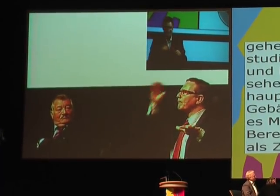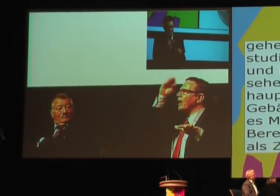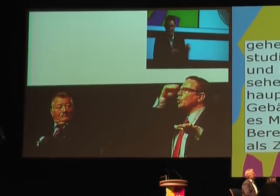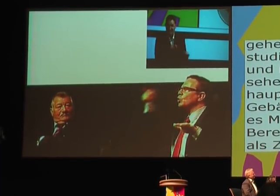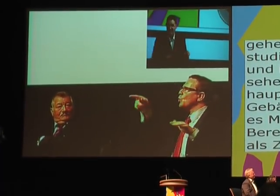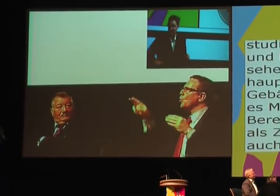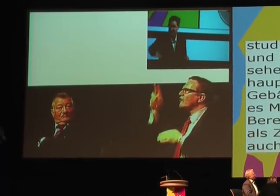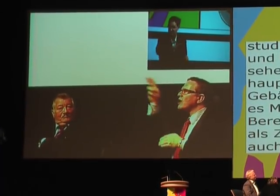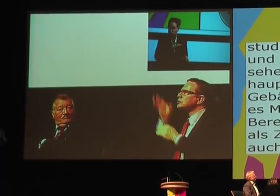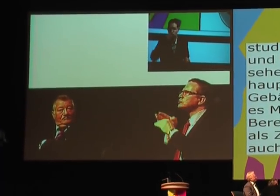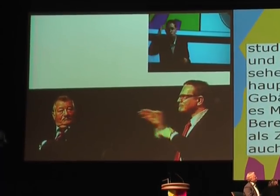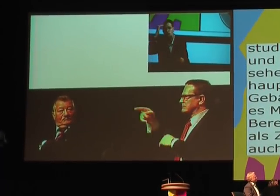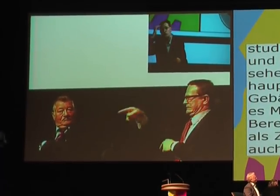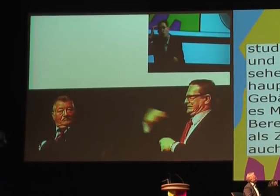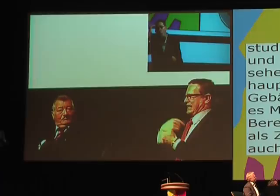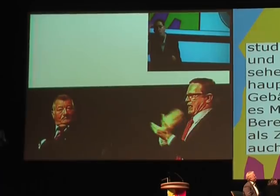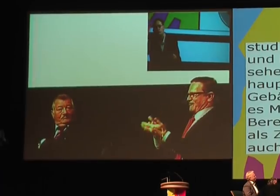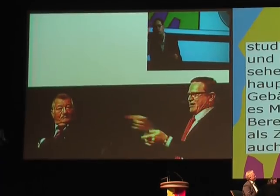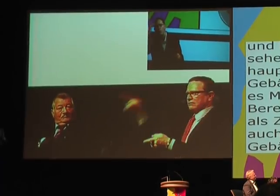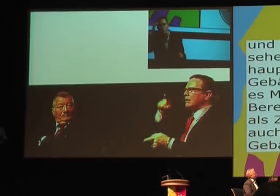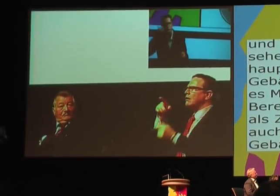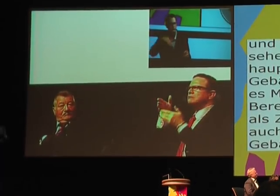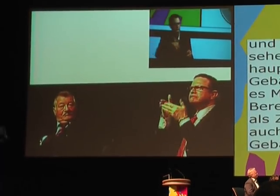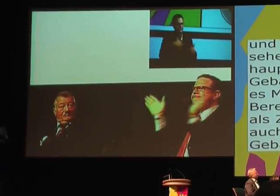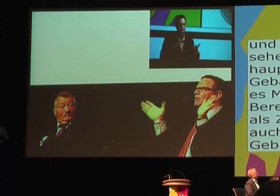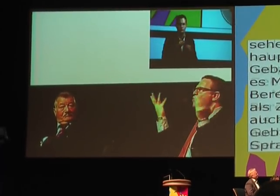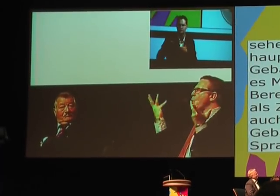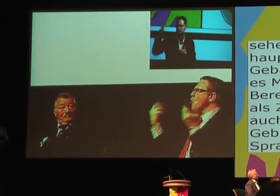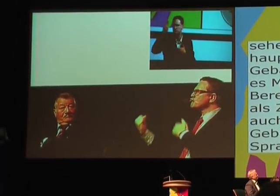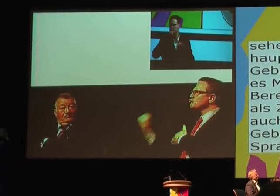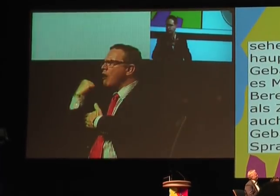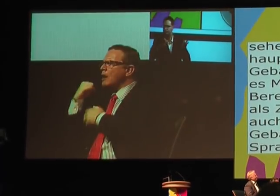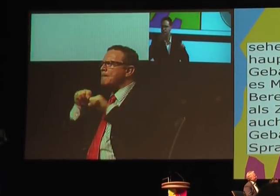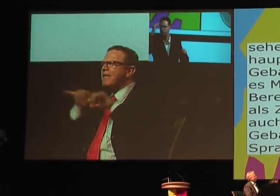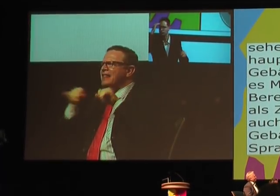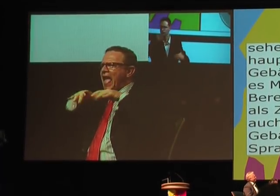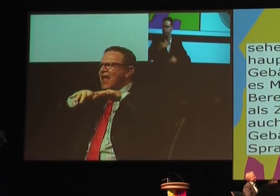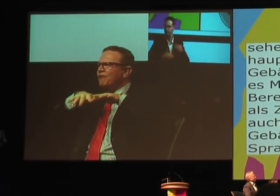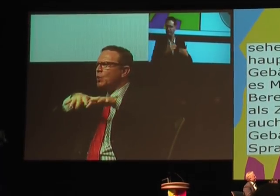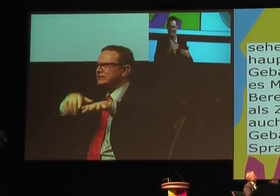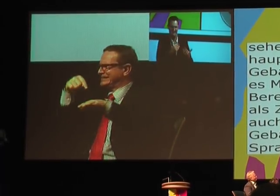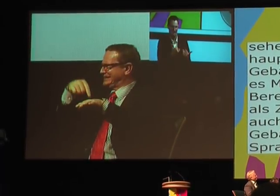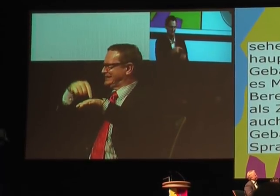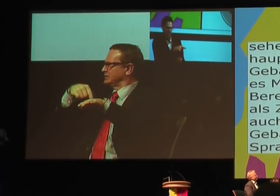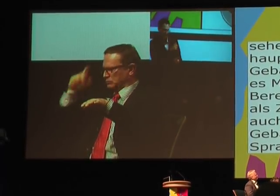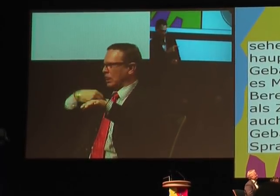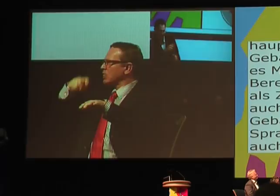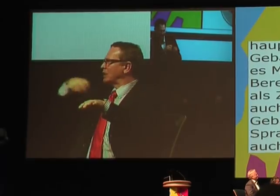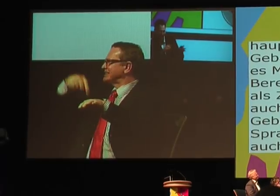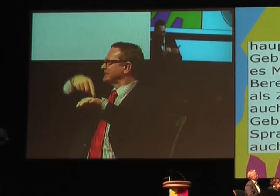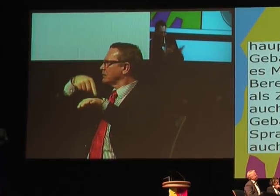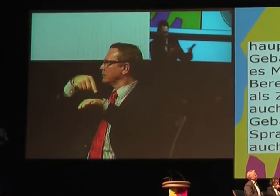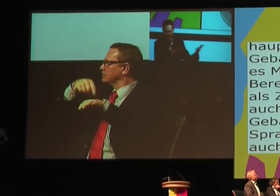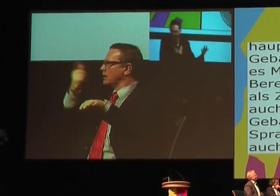Und vielleicht könnte man sich auch mal auf andere Bereiche, zum Beispiel Medien, ein bisschen mehr konzentrieren. Die Medien haben einen